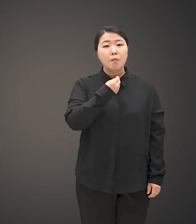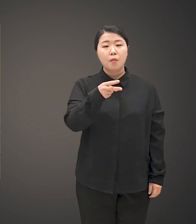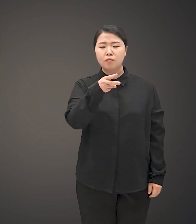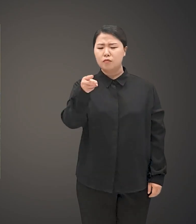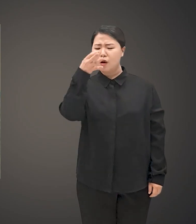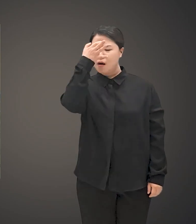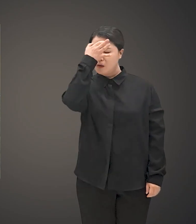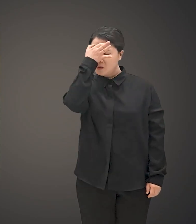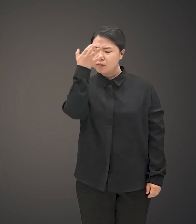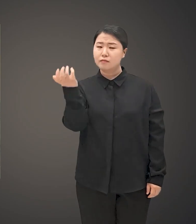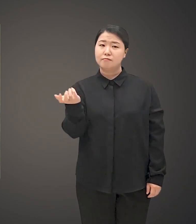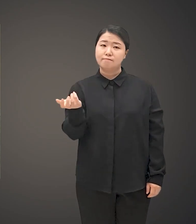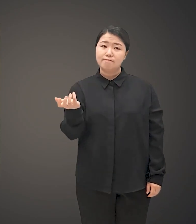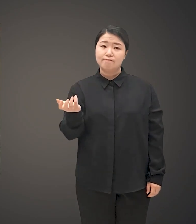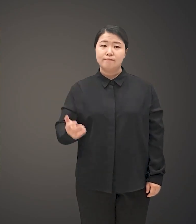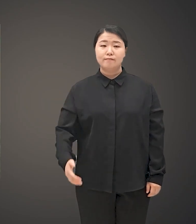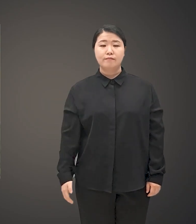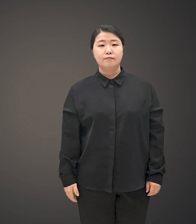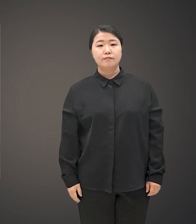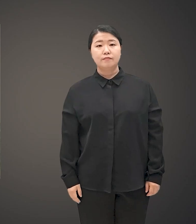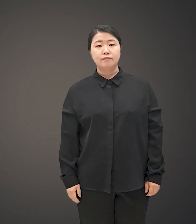행복이란 건 골칫덩어리일 뿐이야.